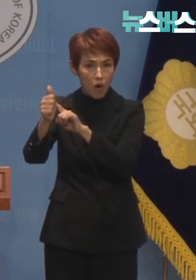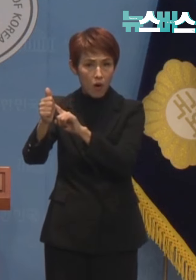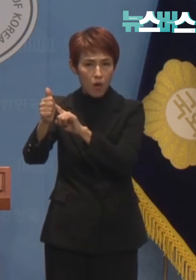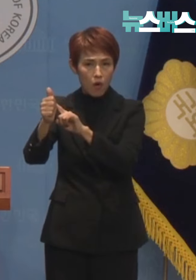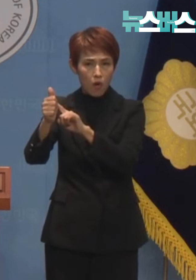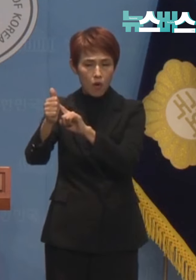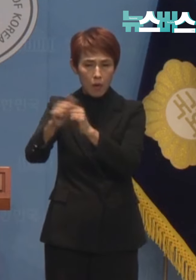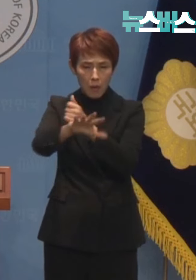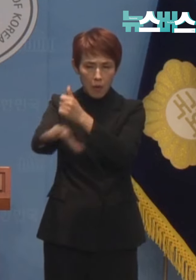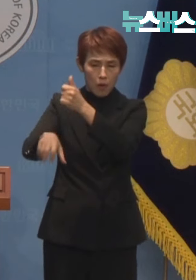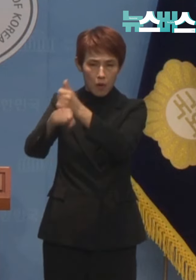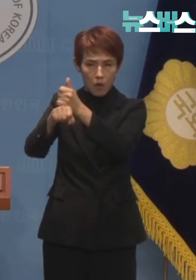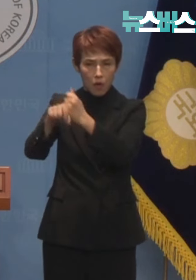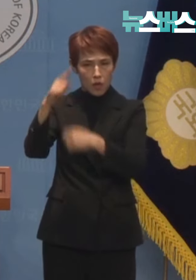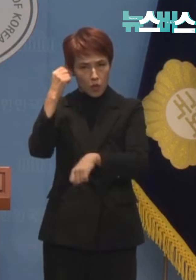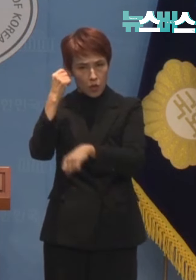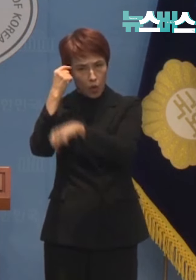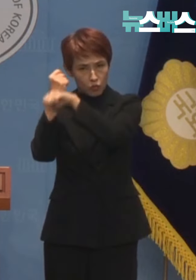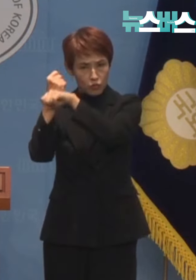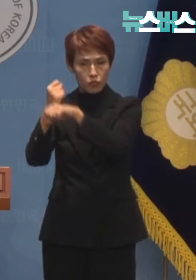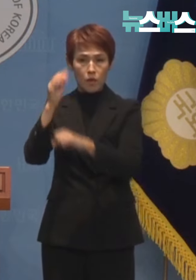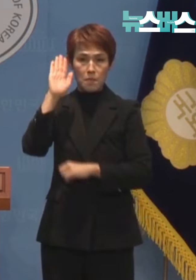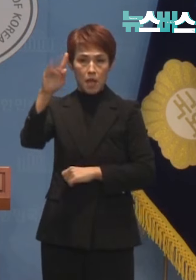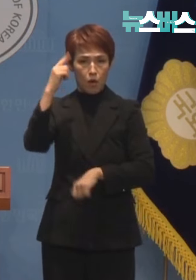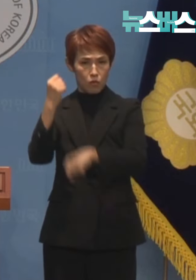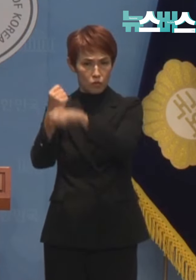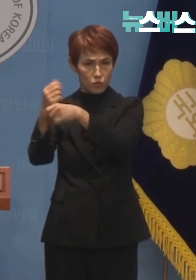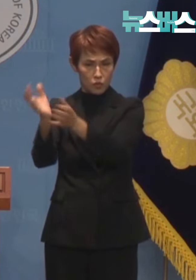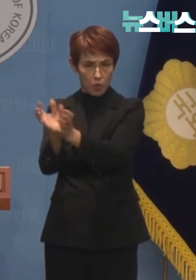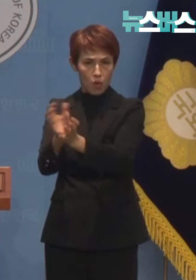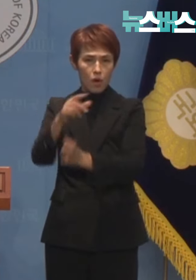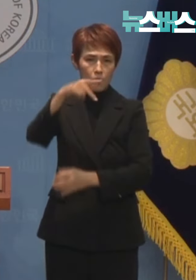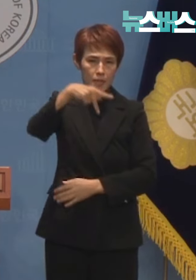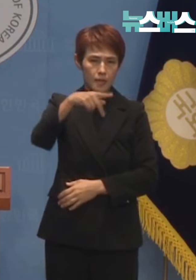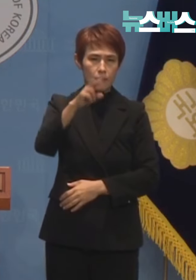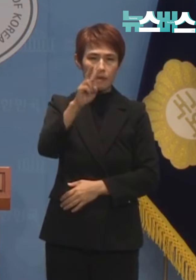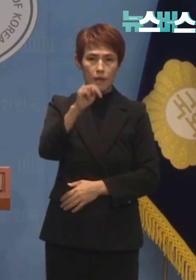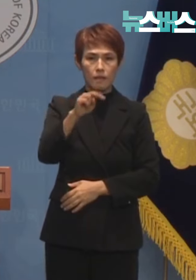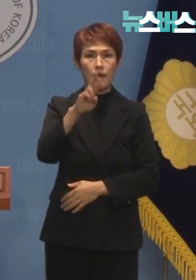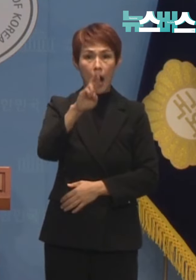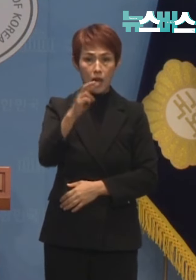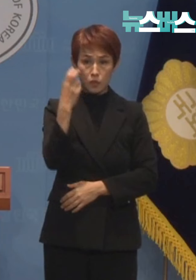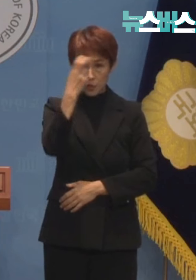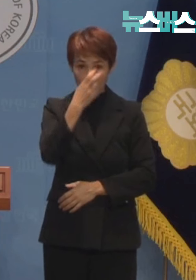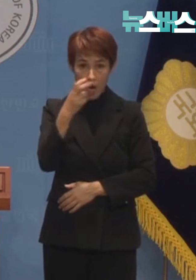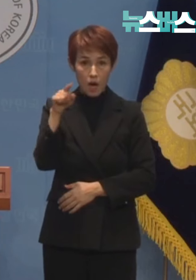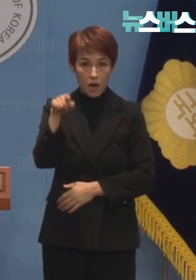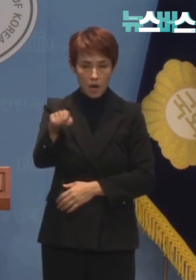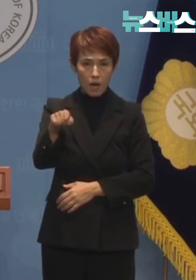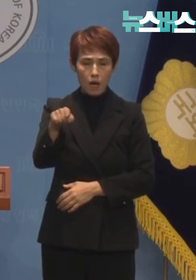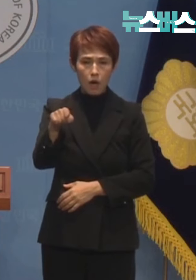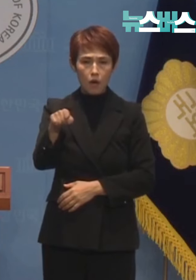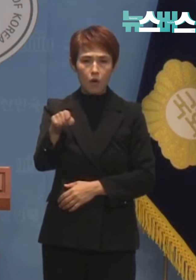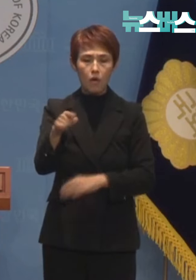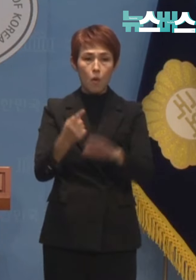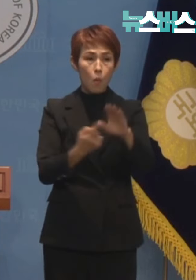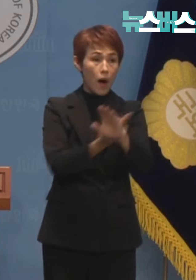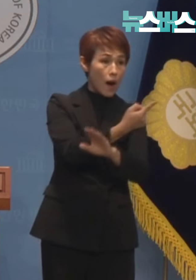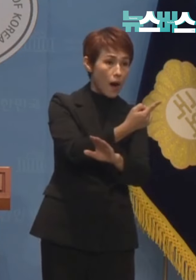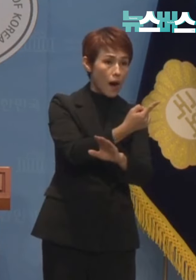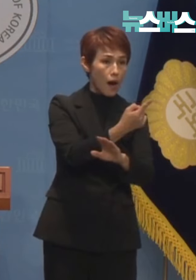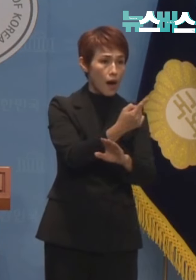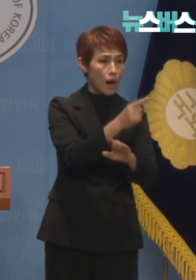의혹 미래한국연구소와 시사경남이 의뢰하여 PNR이 시행한 조사는 같은 기간 여타